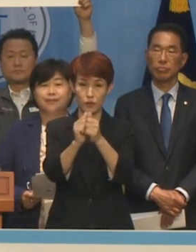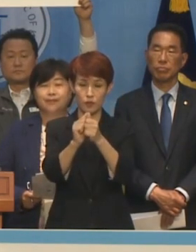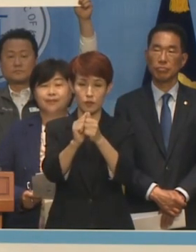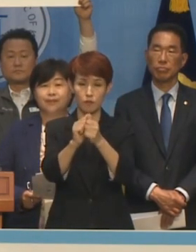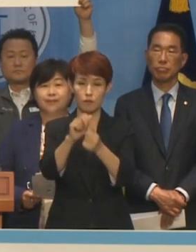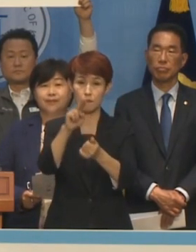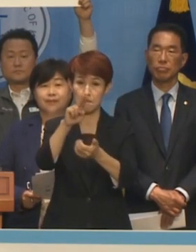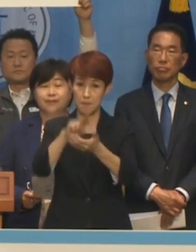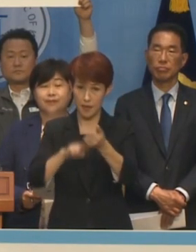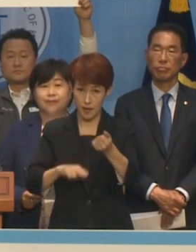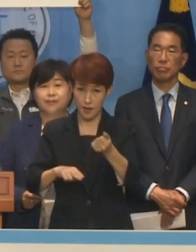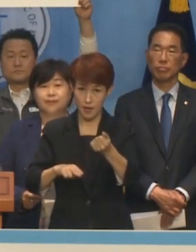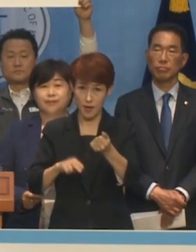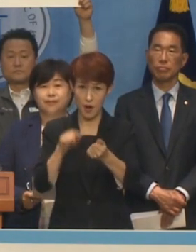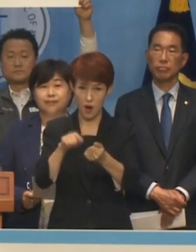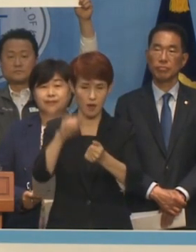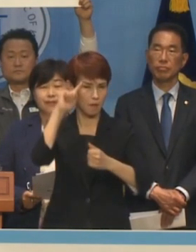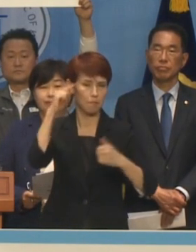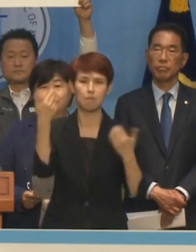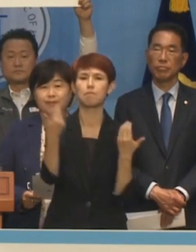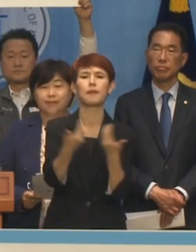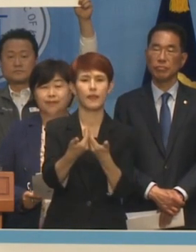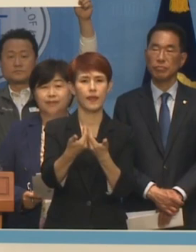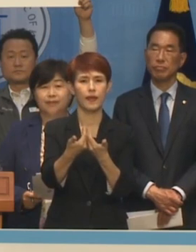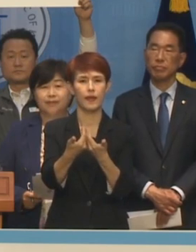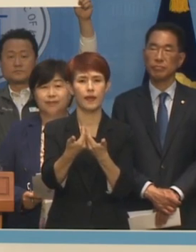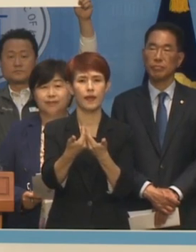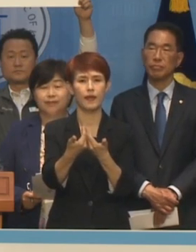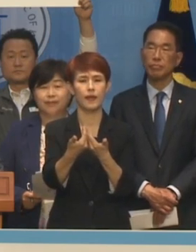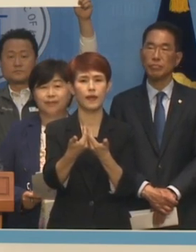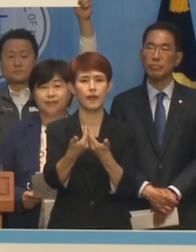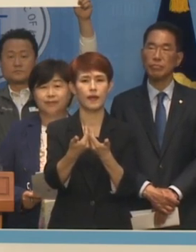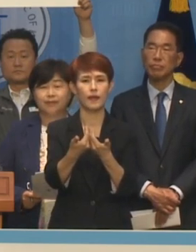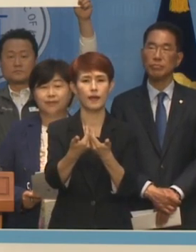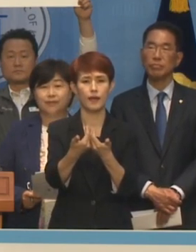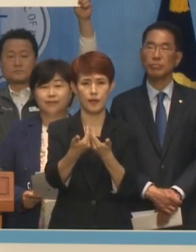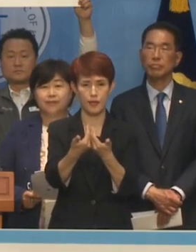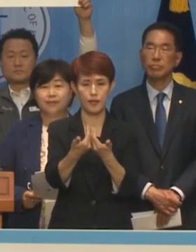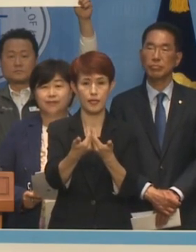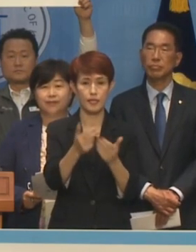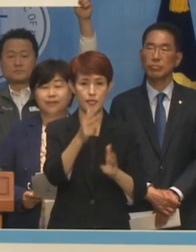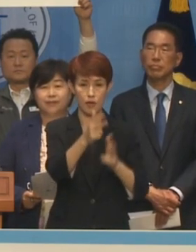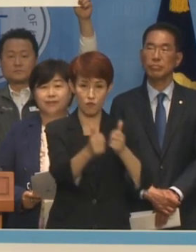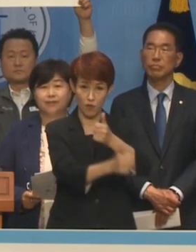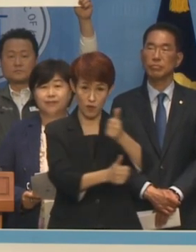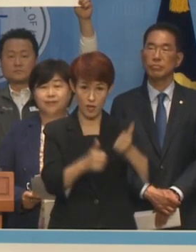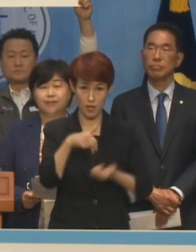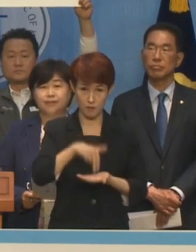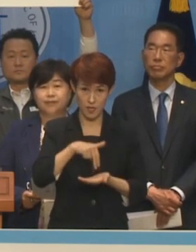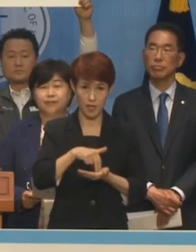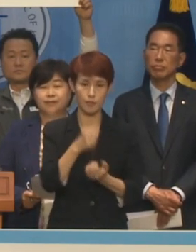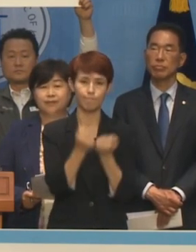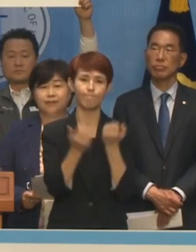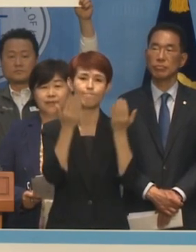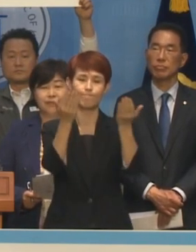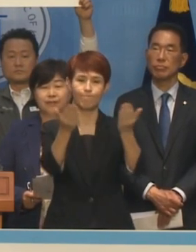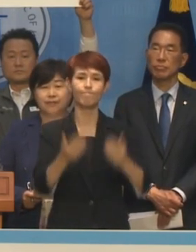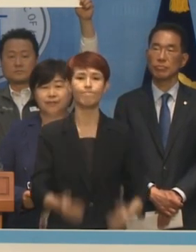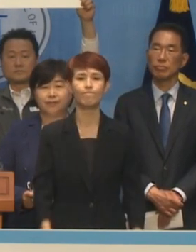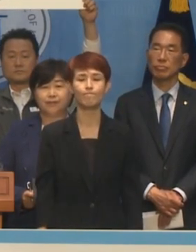한전 KDN 지분 매각을 반대한다는 입장을 산자위 의원의 한 사람으로서